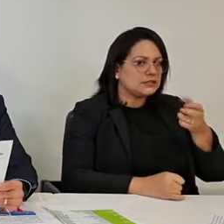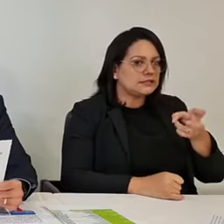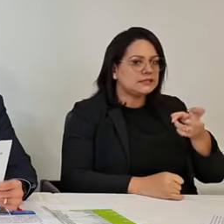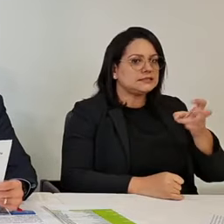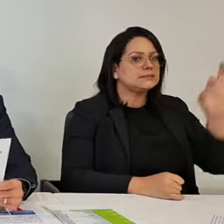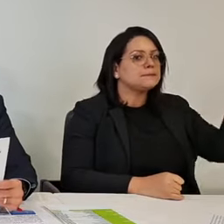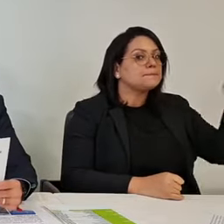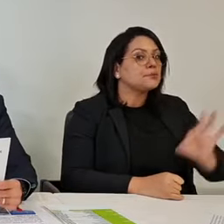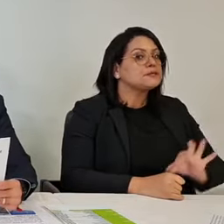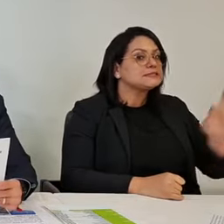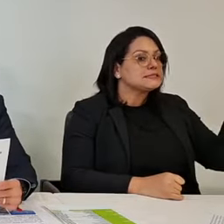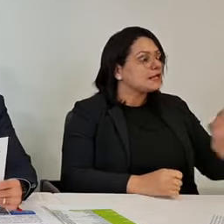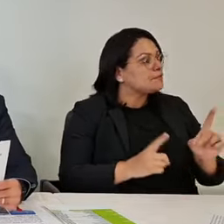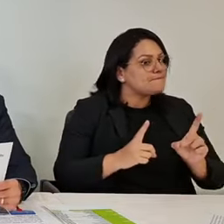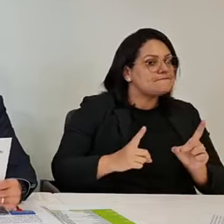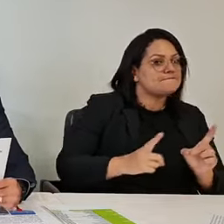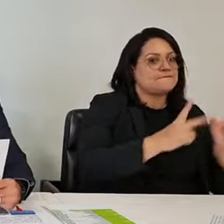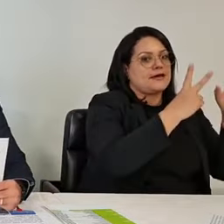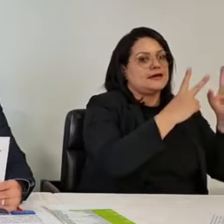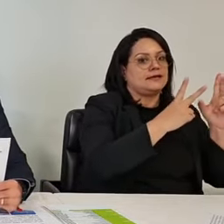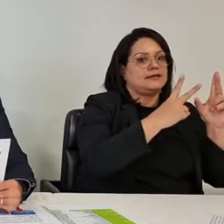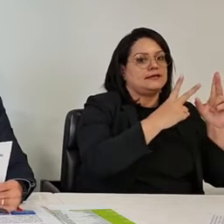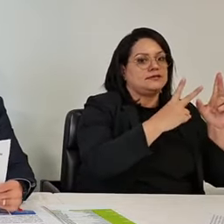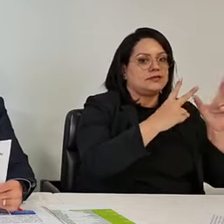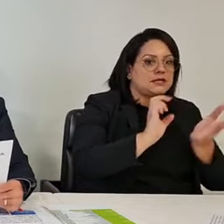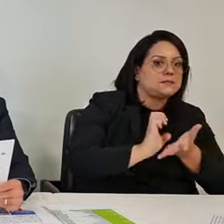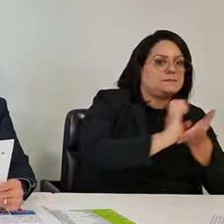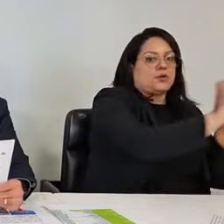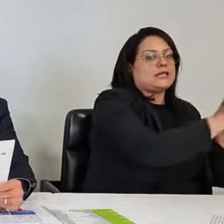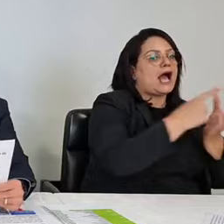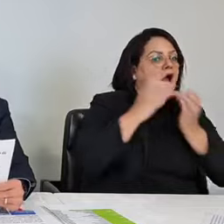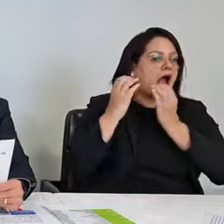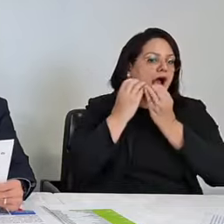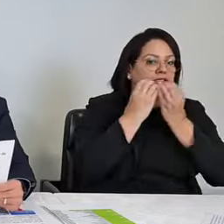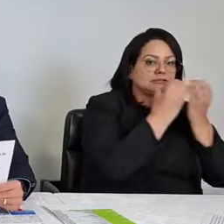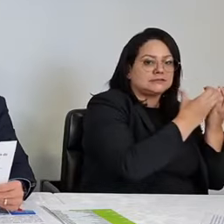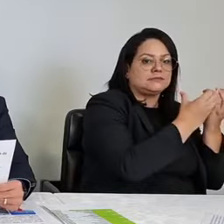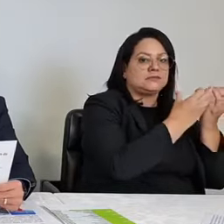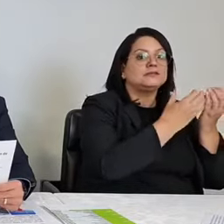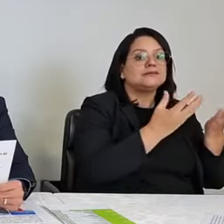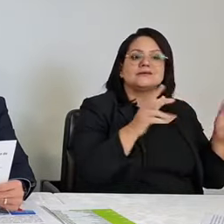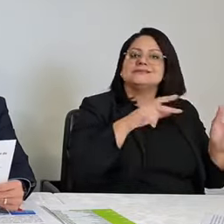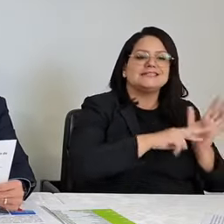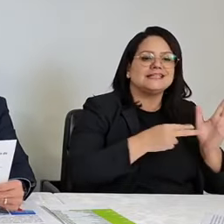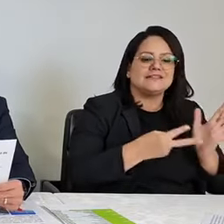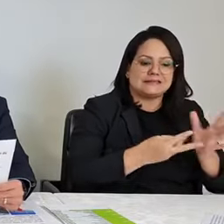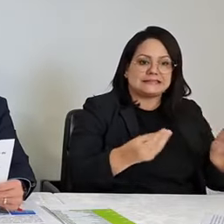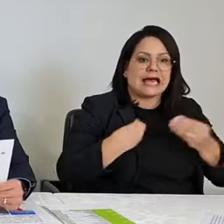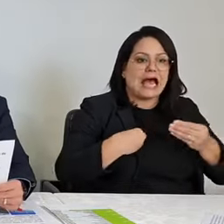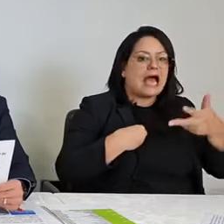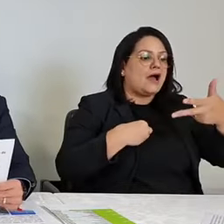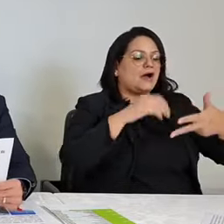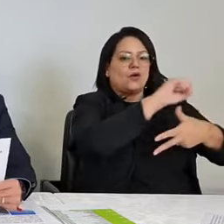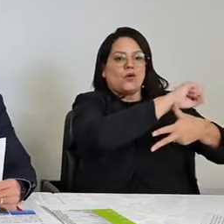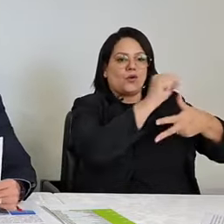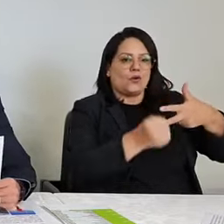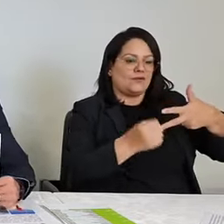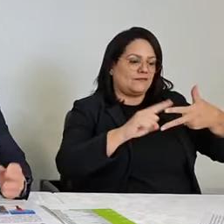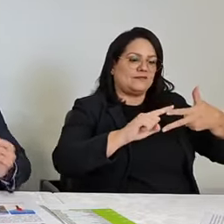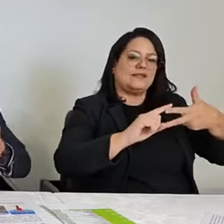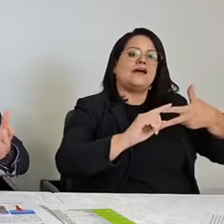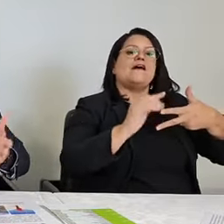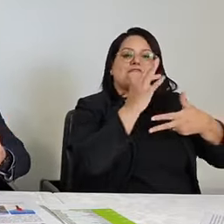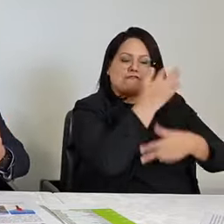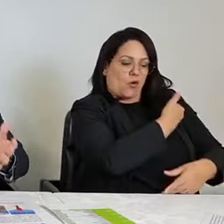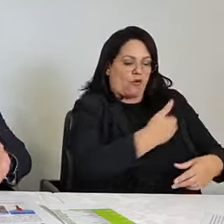sobre exportação de milho até o final do ano. Ou seja, o projeto dá poderes para mim, para o governo federal, é aumentar a taxa